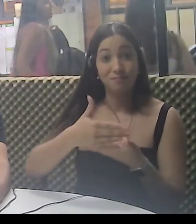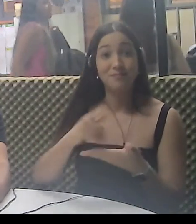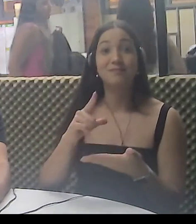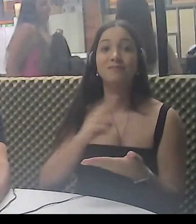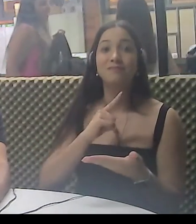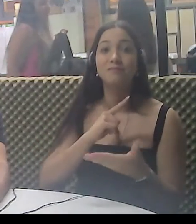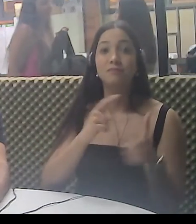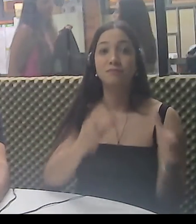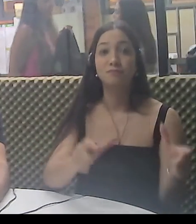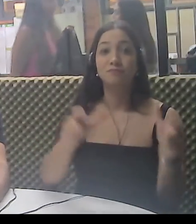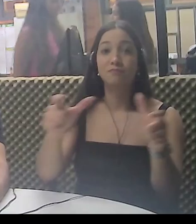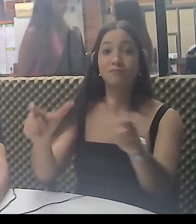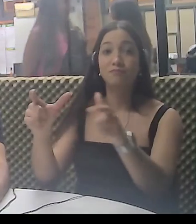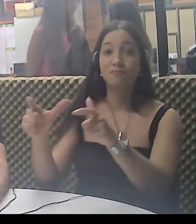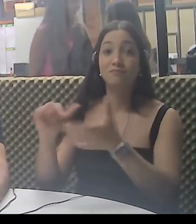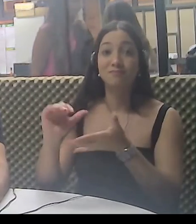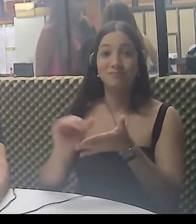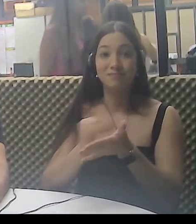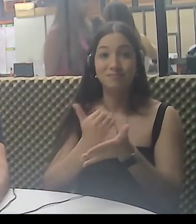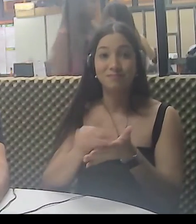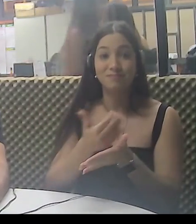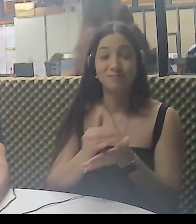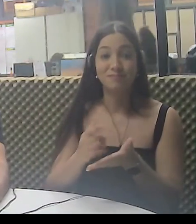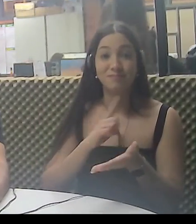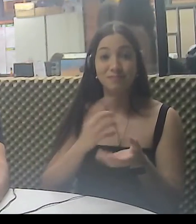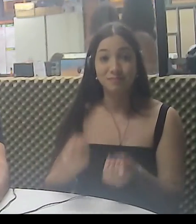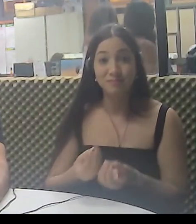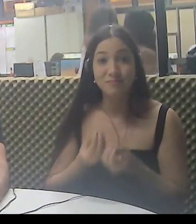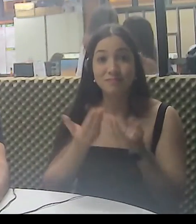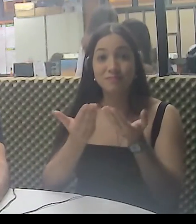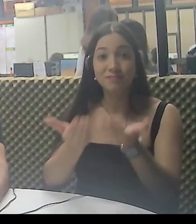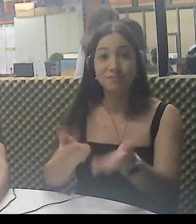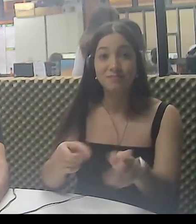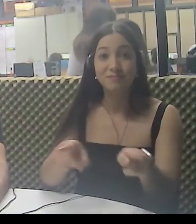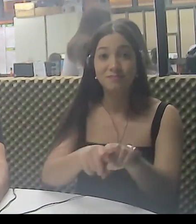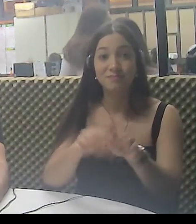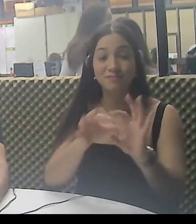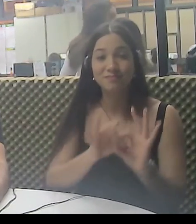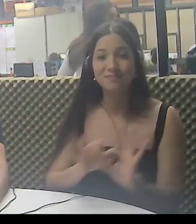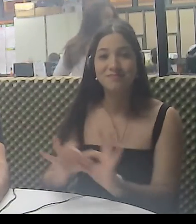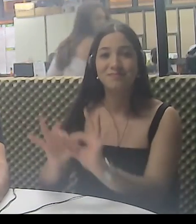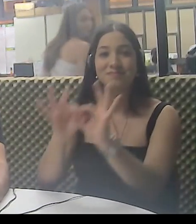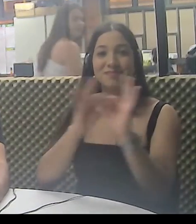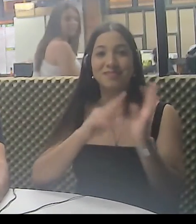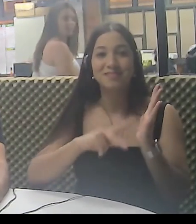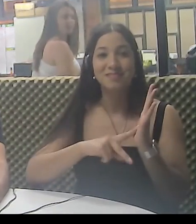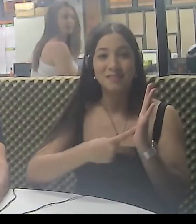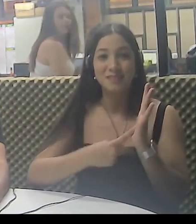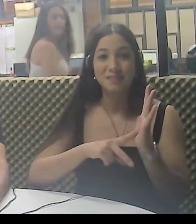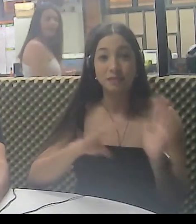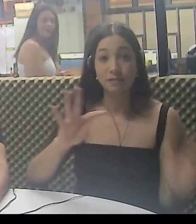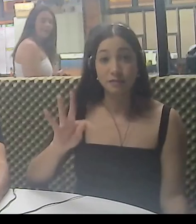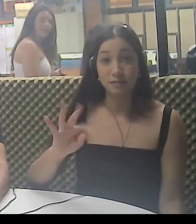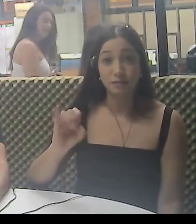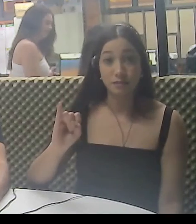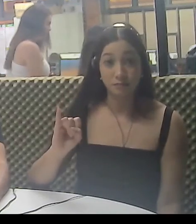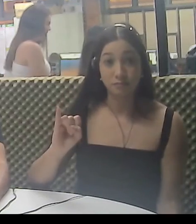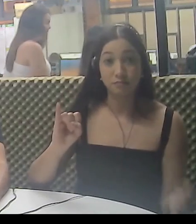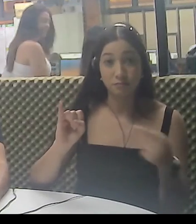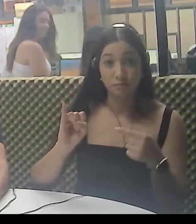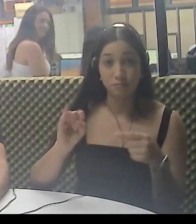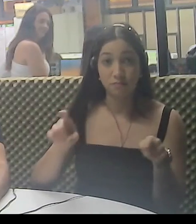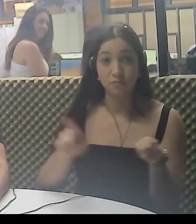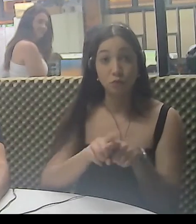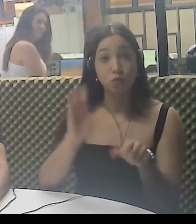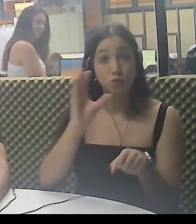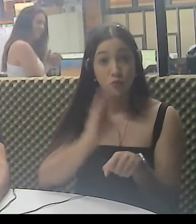em alguns espaços da Secretaria, onde serão ofertados também com uma parceria com o Sindicato de TI, cursos